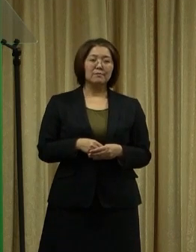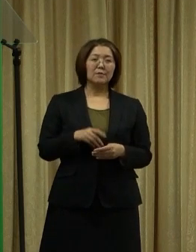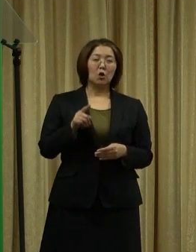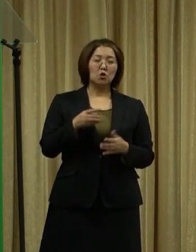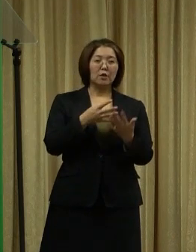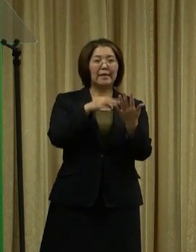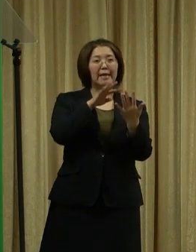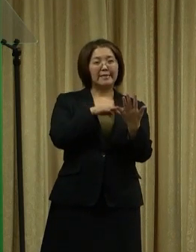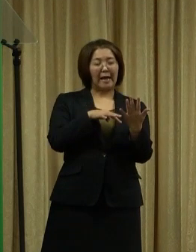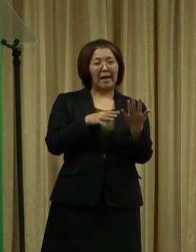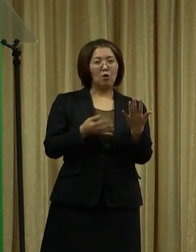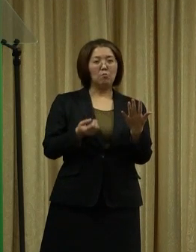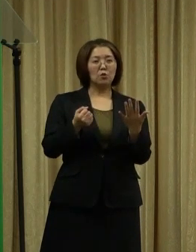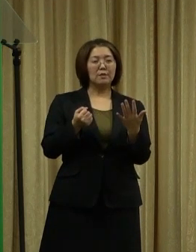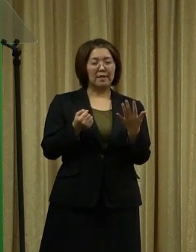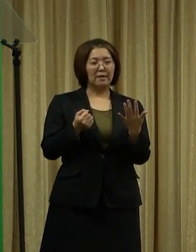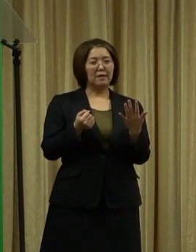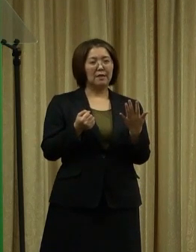って、